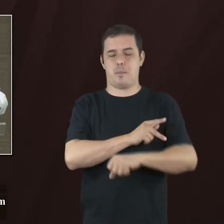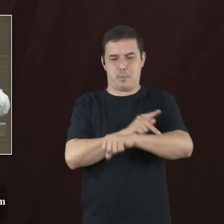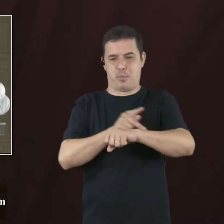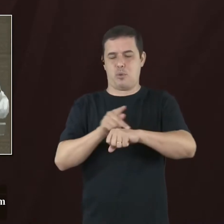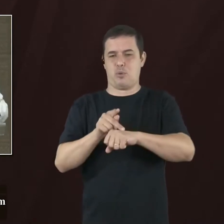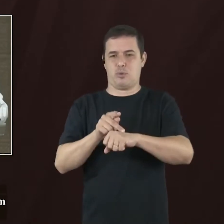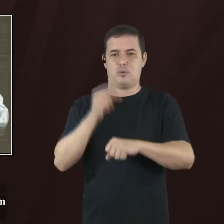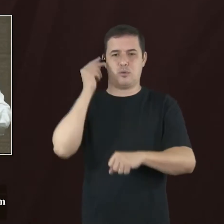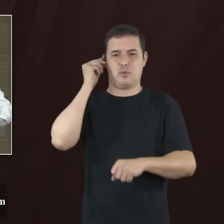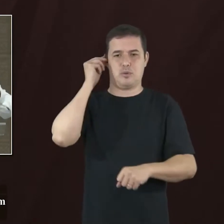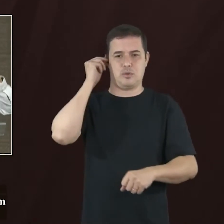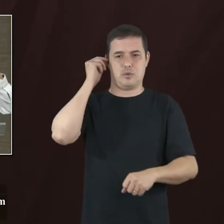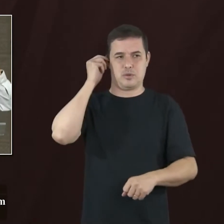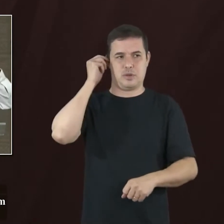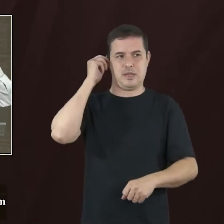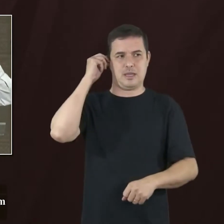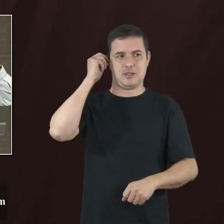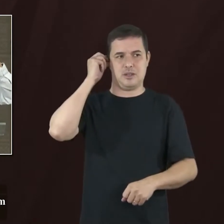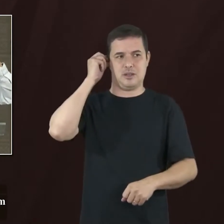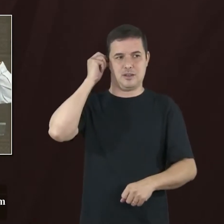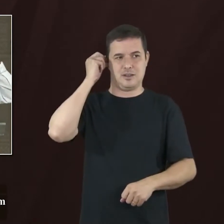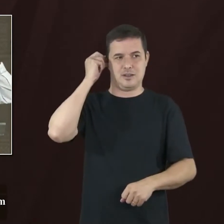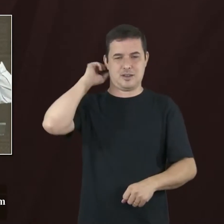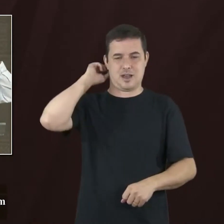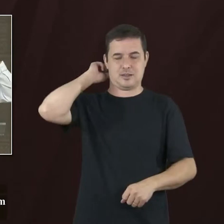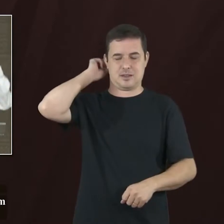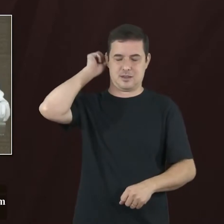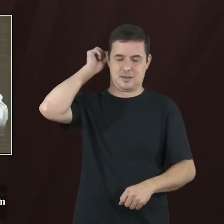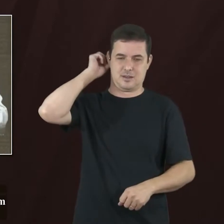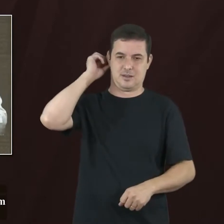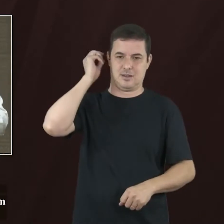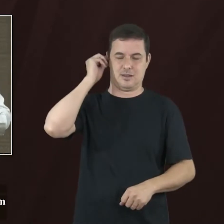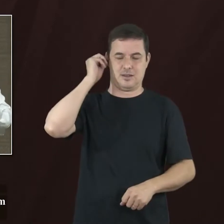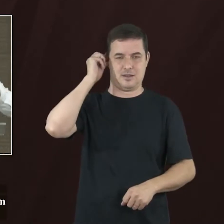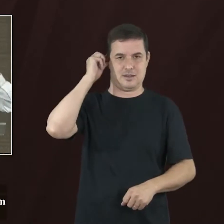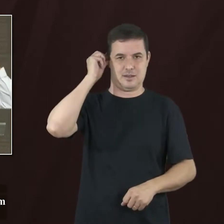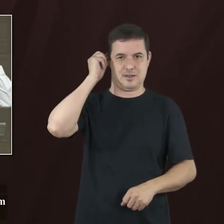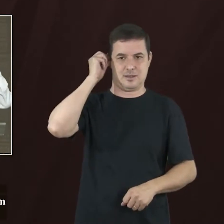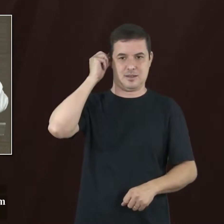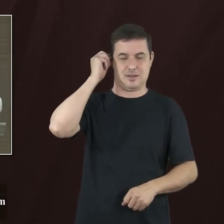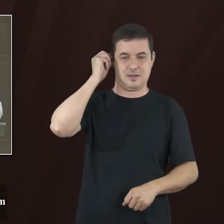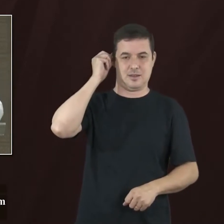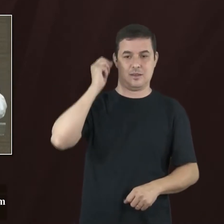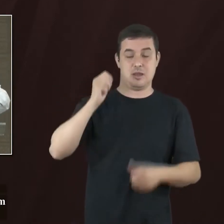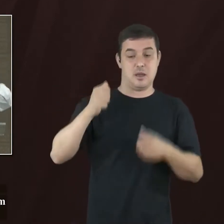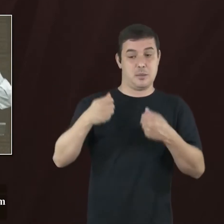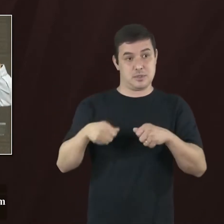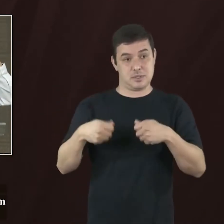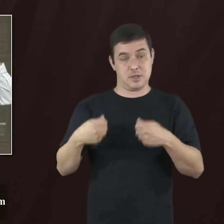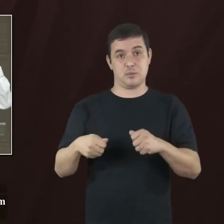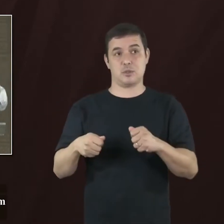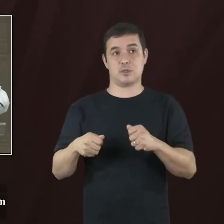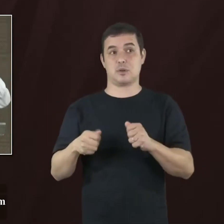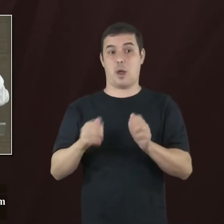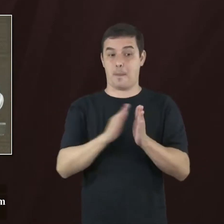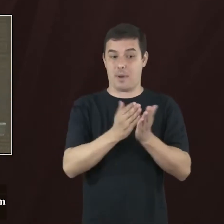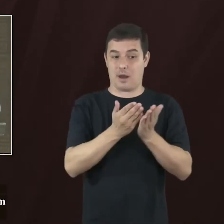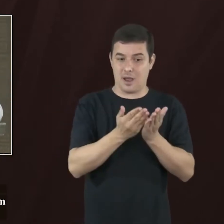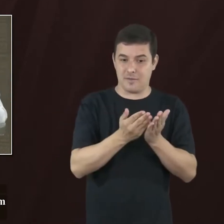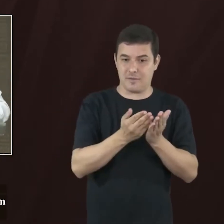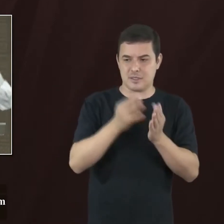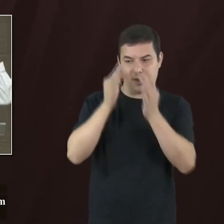seguir de perto o ensinamento, seguir de perto, né, o procedimento dos apóstolos, vamos seguir de perto, né, a sua fé, a